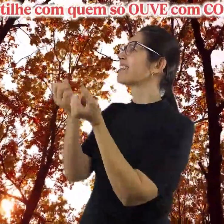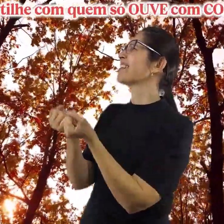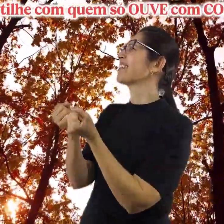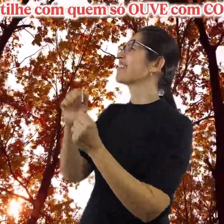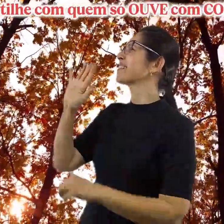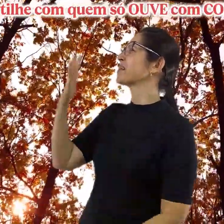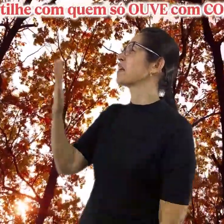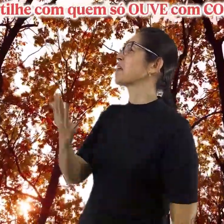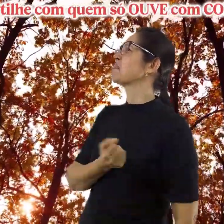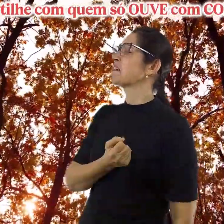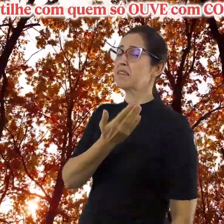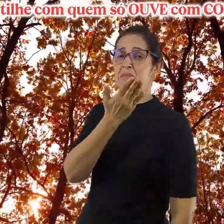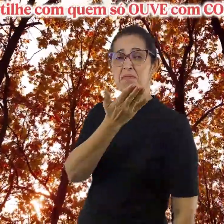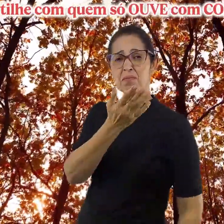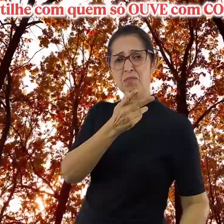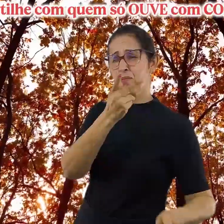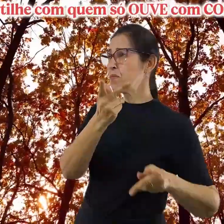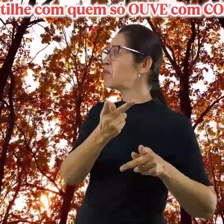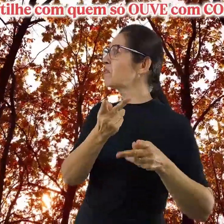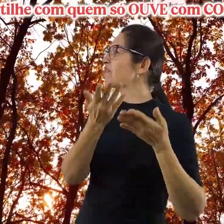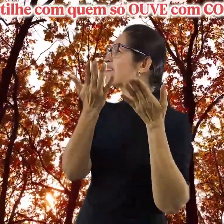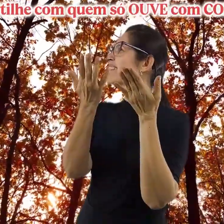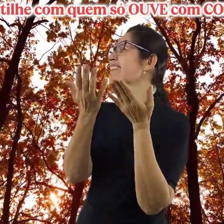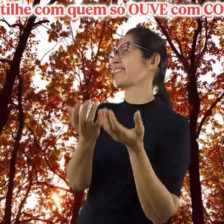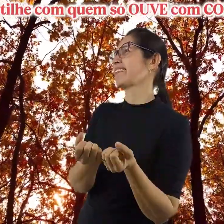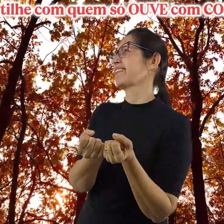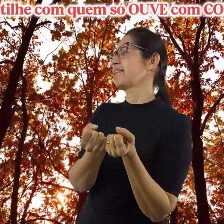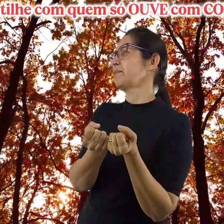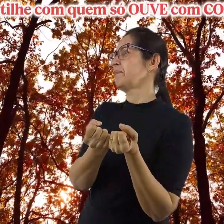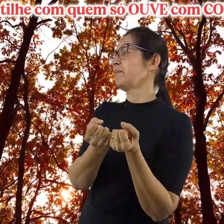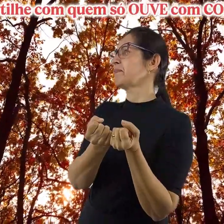a adoração do teu povo,